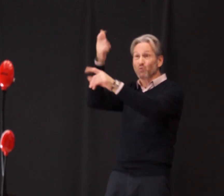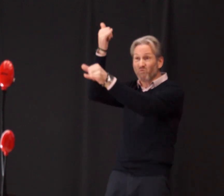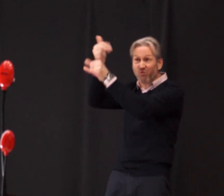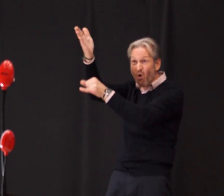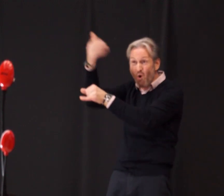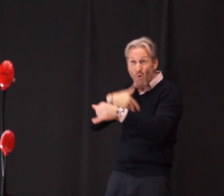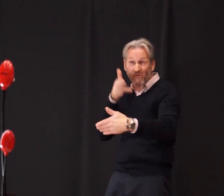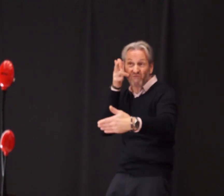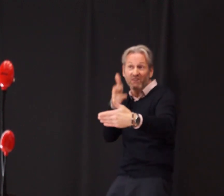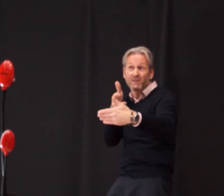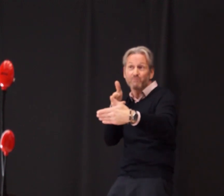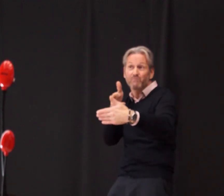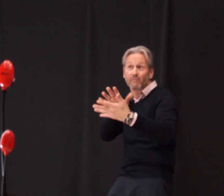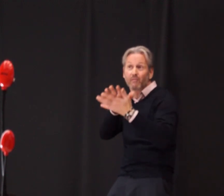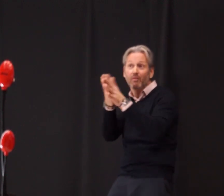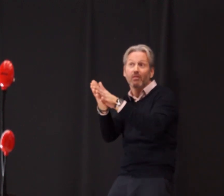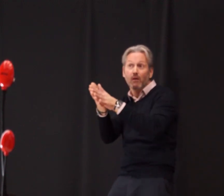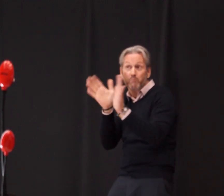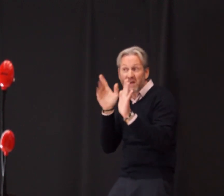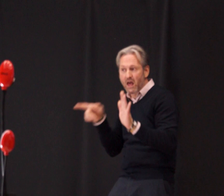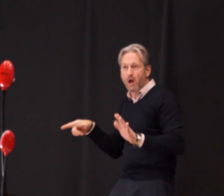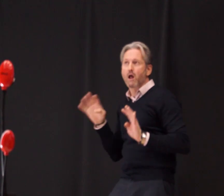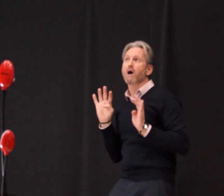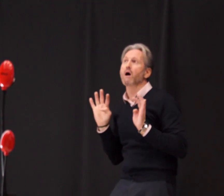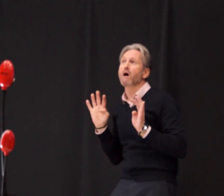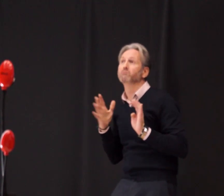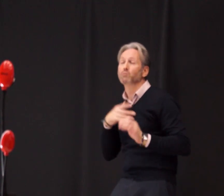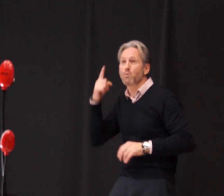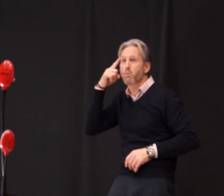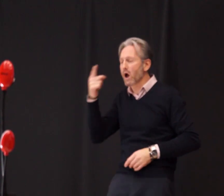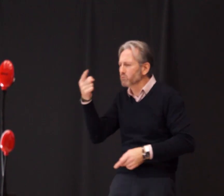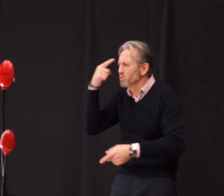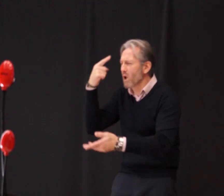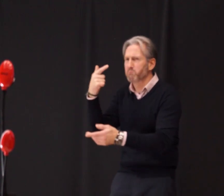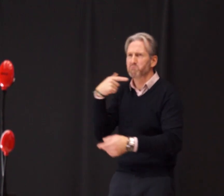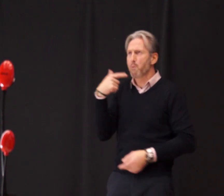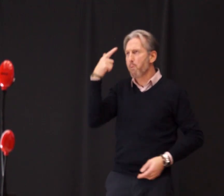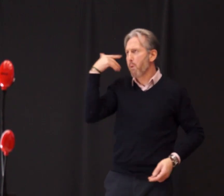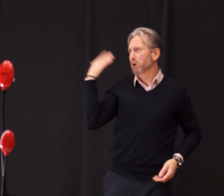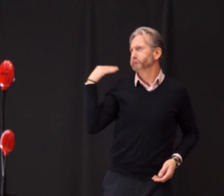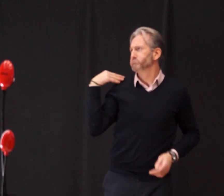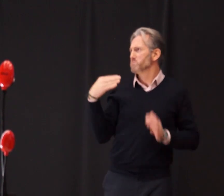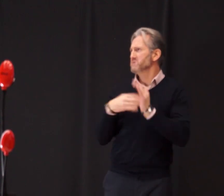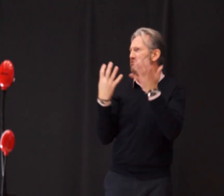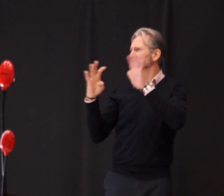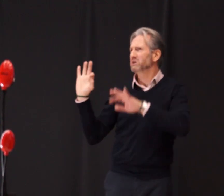à l'époque, il y avait déjà des sourds ». Alors, du coup, je leur montre des vidéos, c'est la mise en scène, bien évidemment.